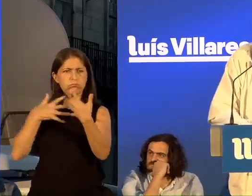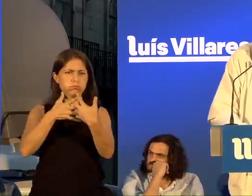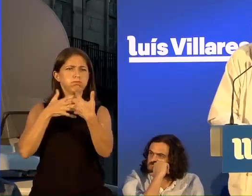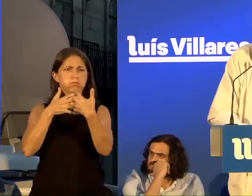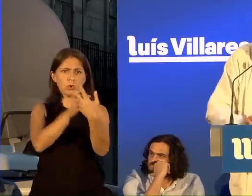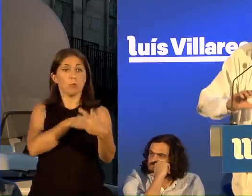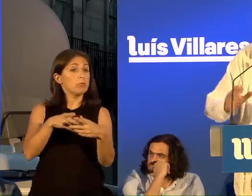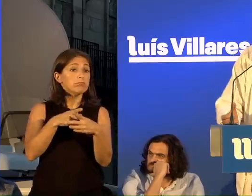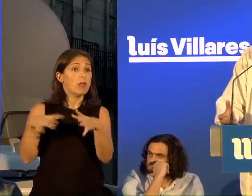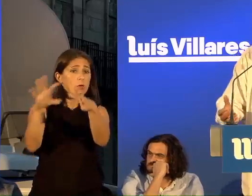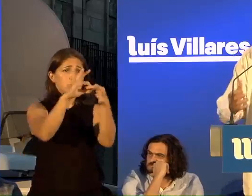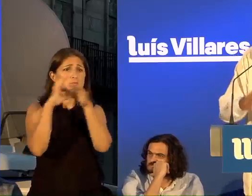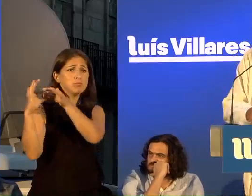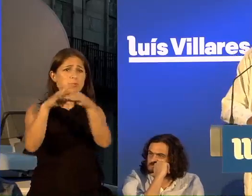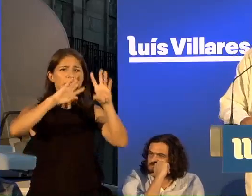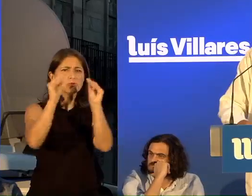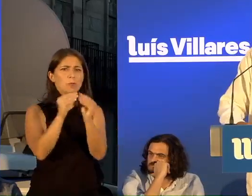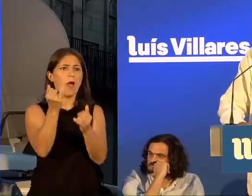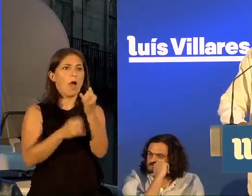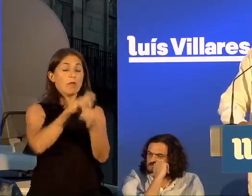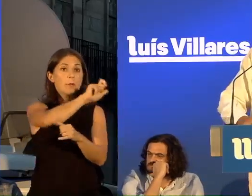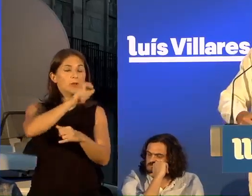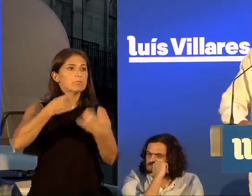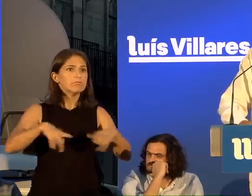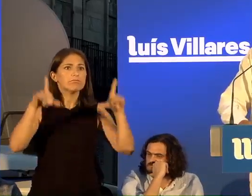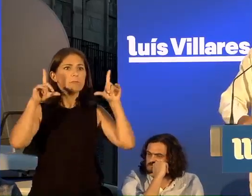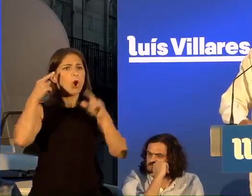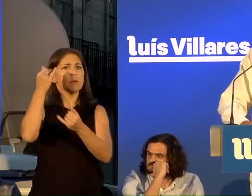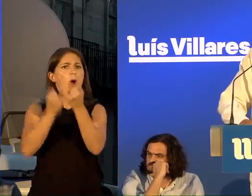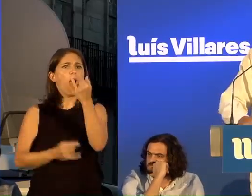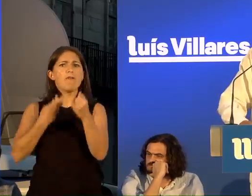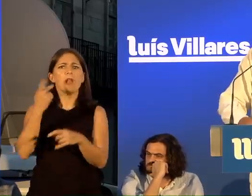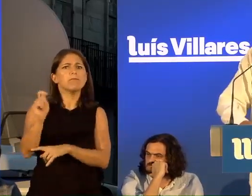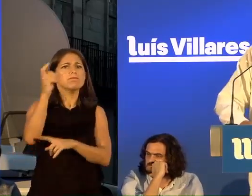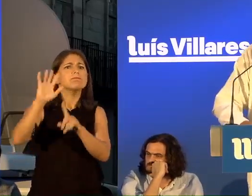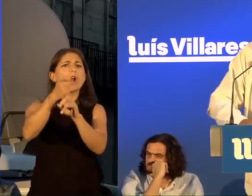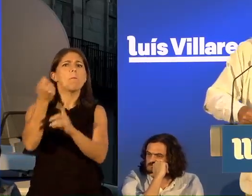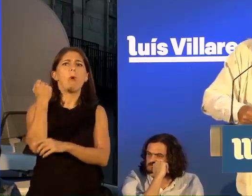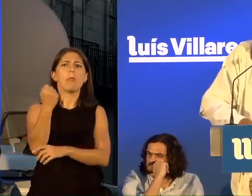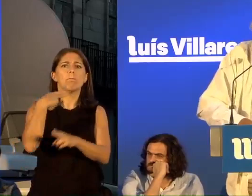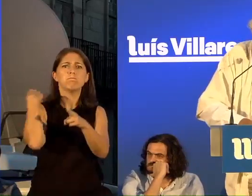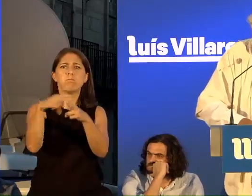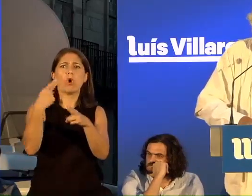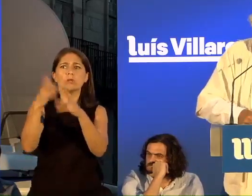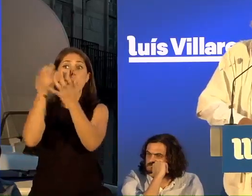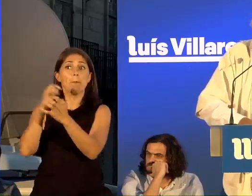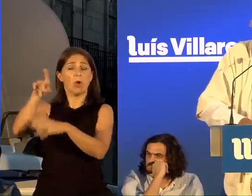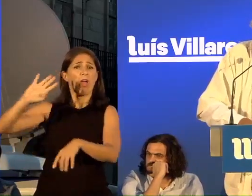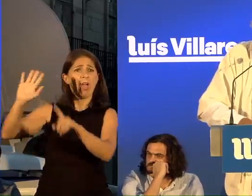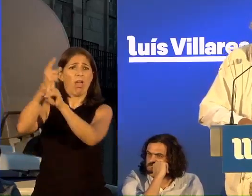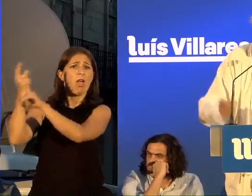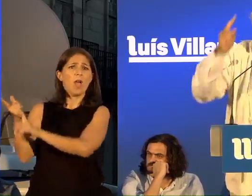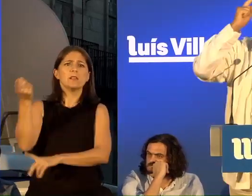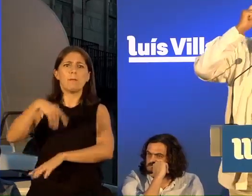conduciron hasta aquí. É a nación e os cidadáns protagonistas na conquista e no exercicio do poder político no Parlamento e no